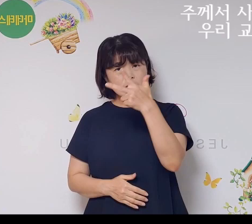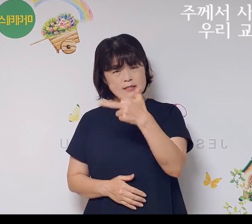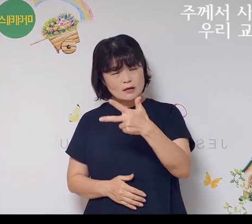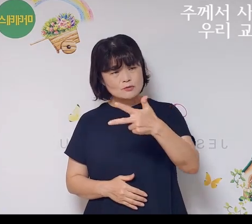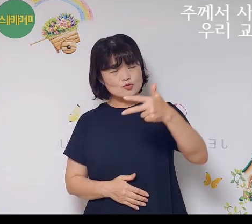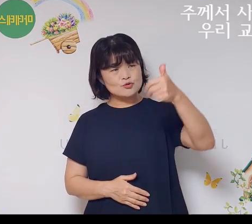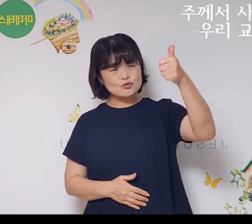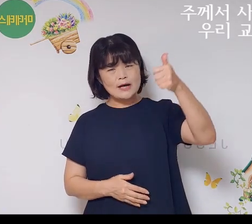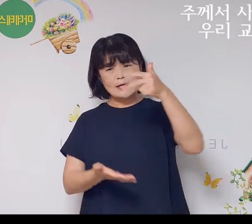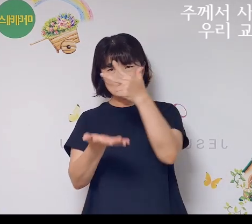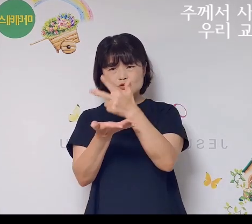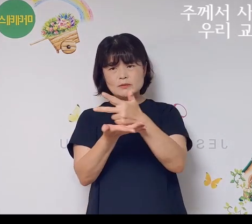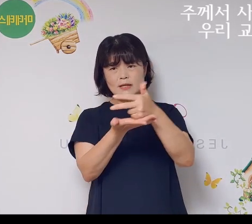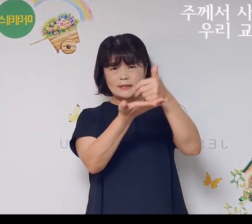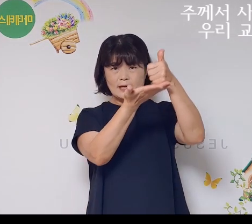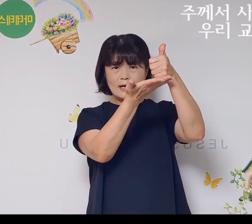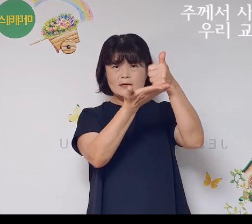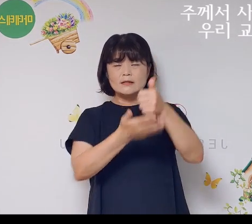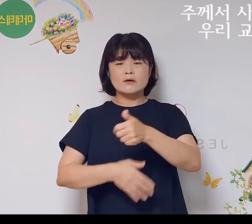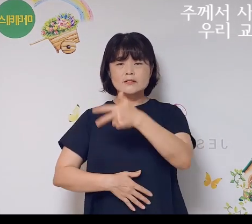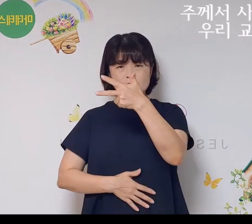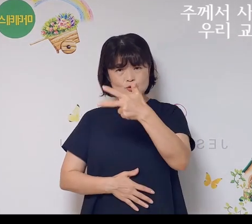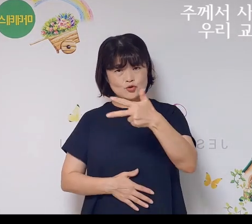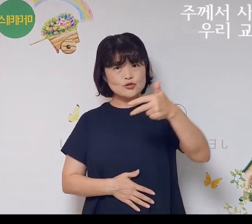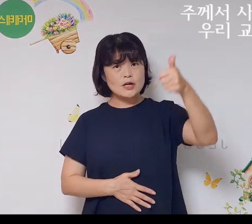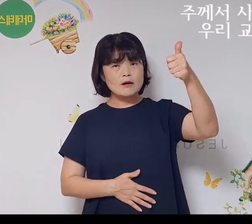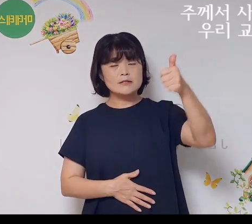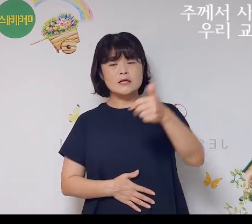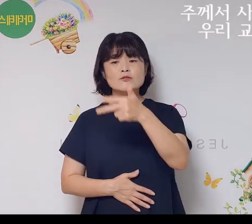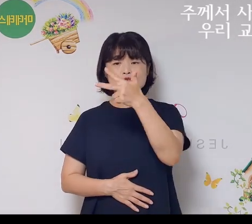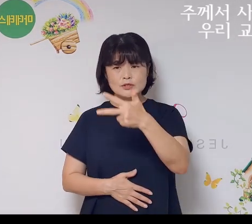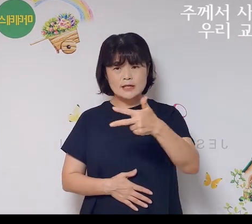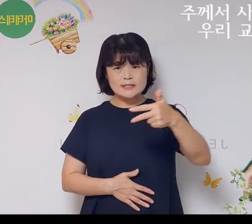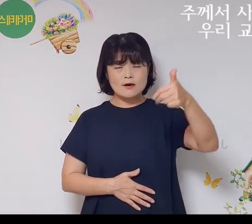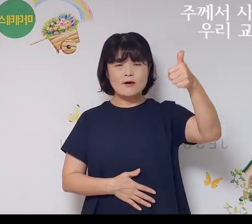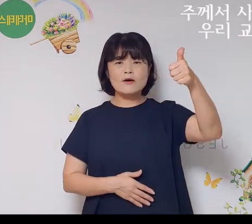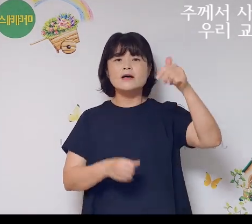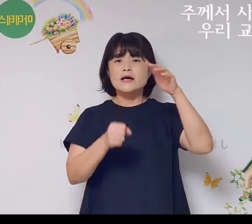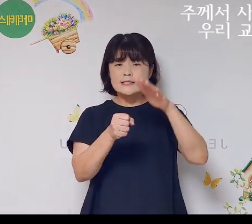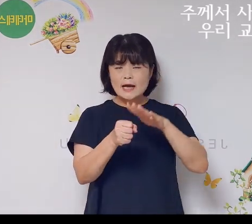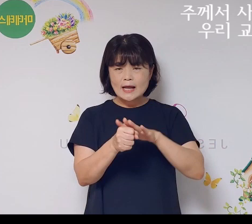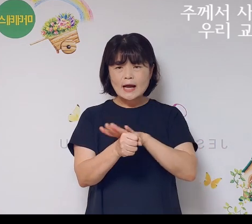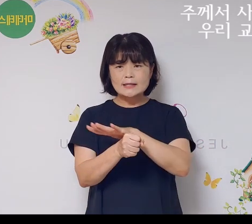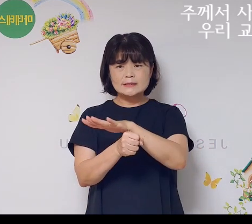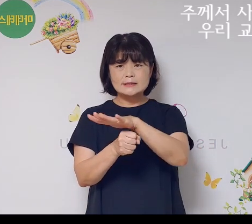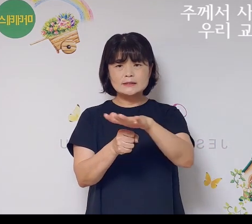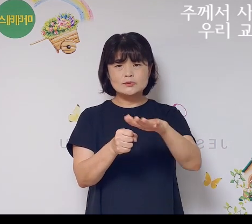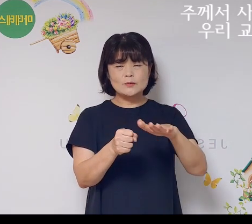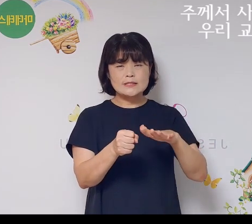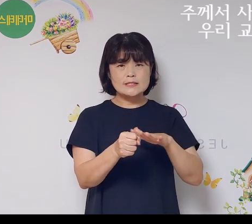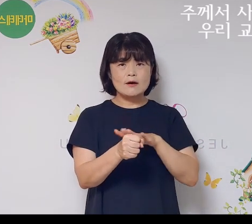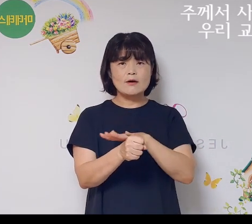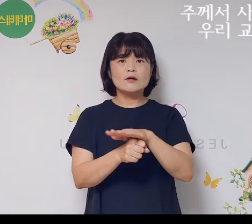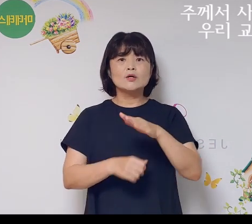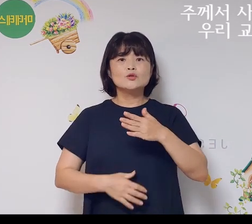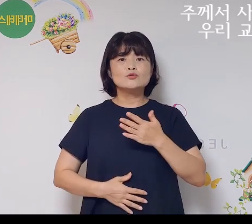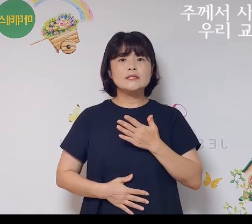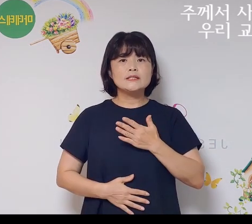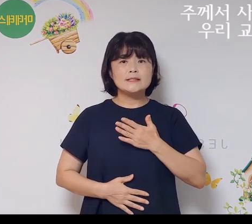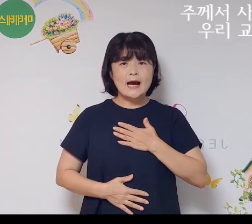주께서 아까 주님이 아니라 여기서는 주죠. 그래서 주께서 사랑하는 똑같죠. 우리는